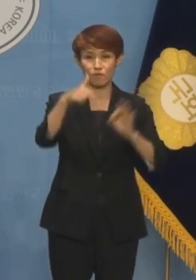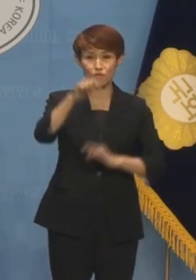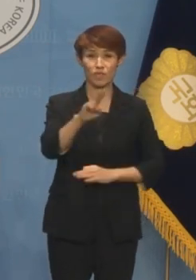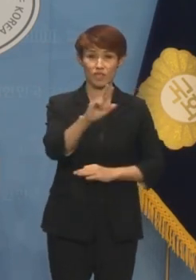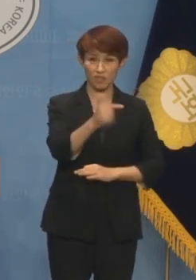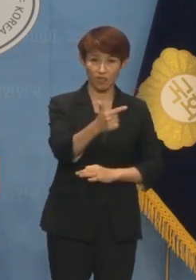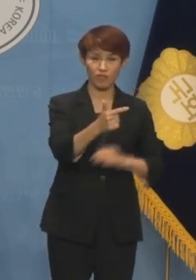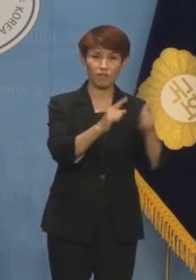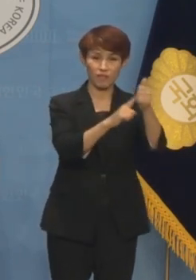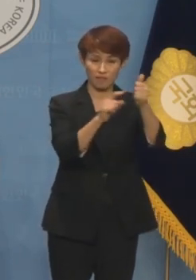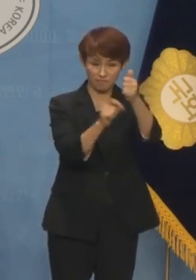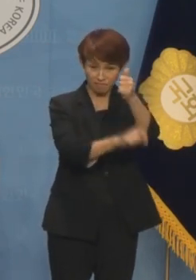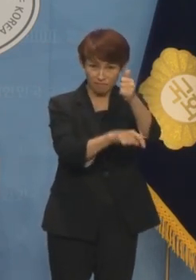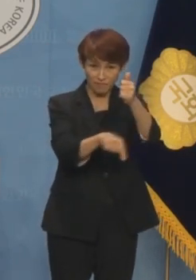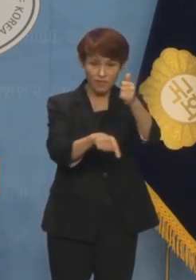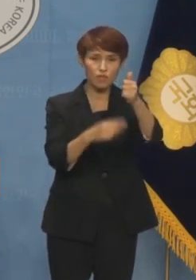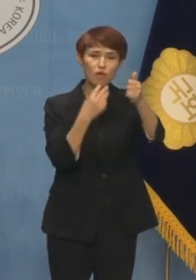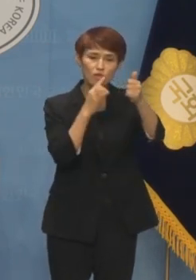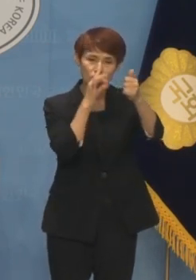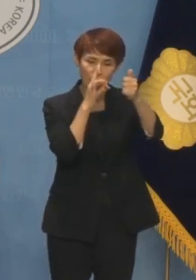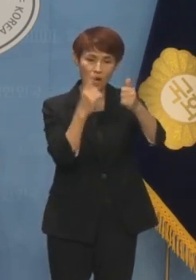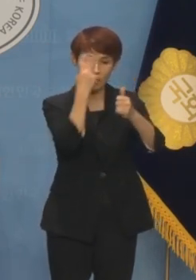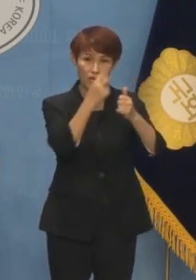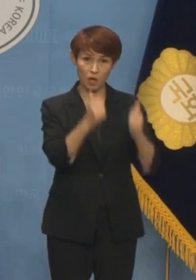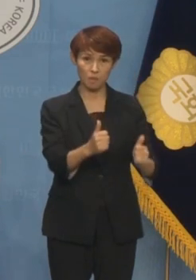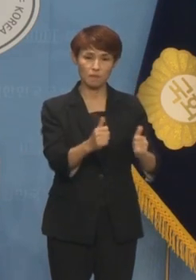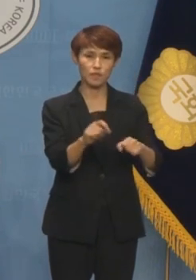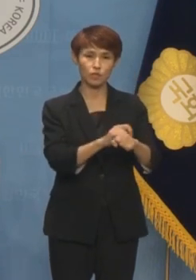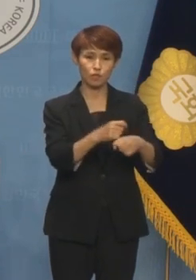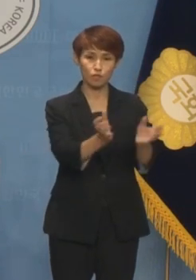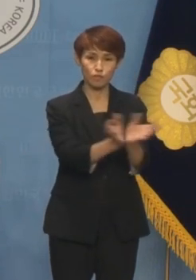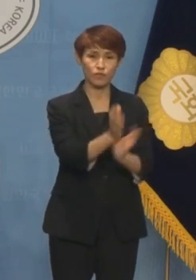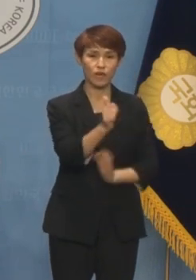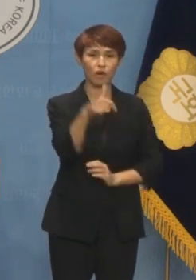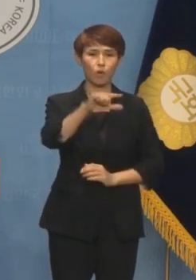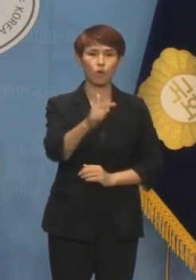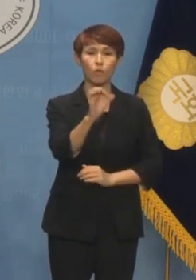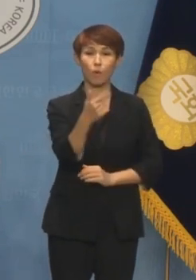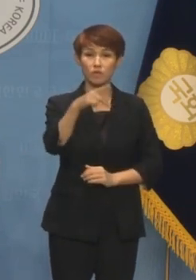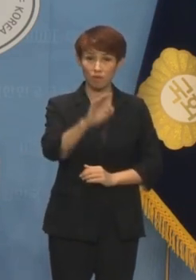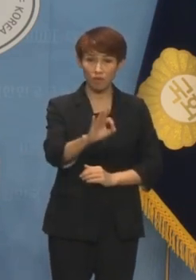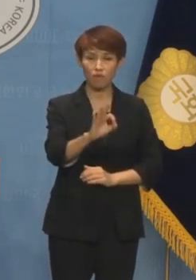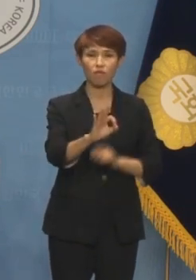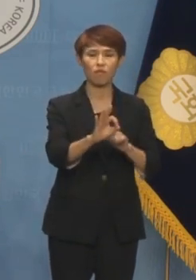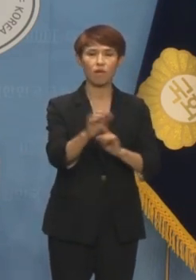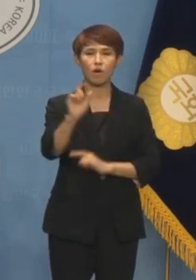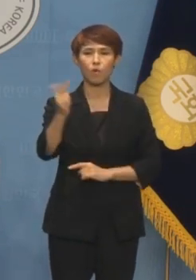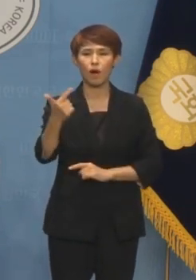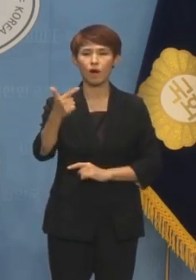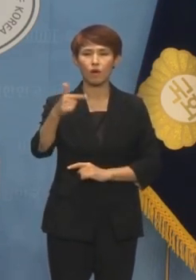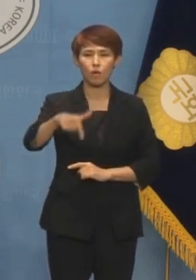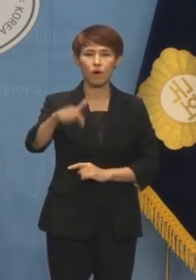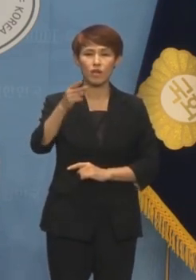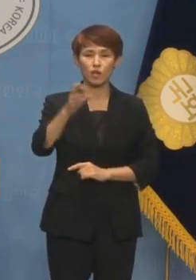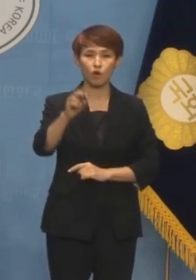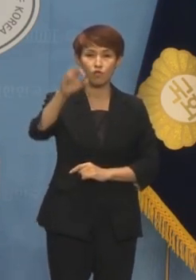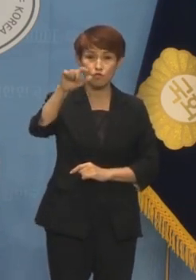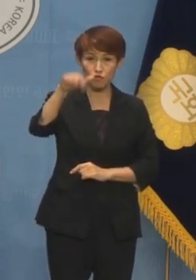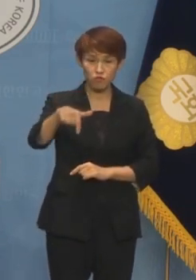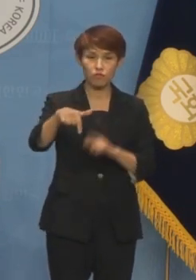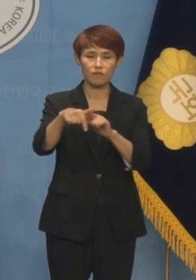검사 산하에 있던 서울중앙지검 특수 2부 부장검사 권오성은 곽영욱 대한통운 사장에게